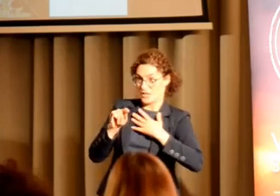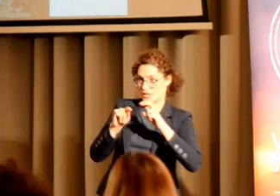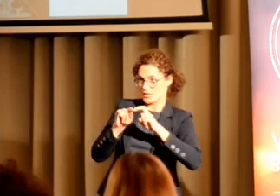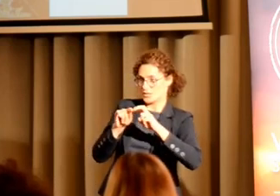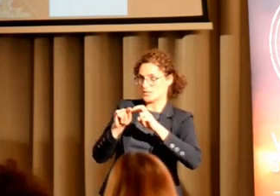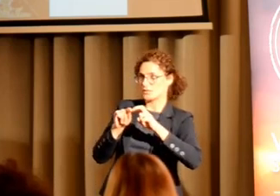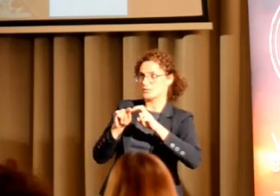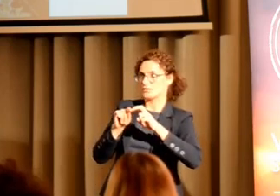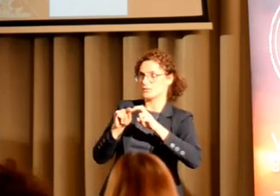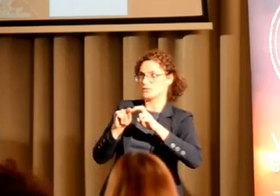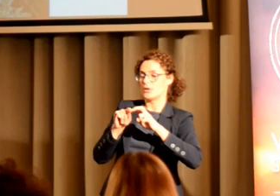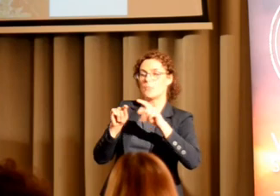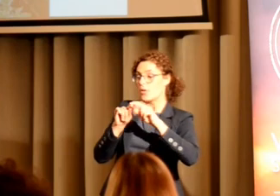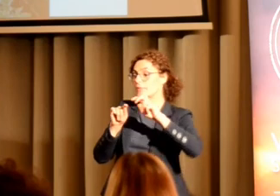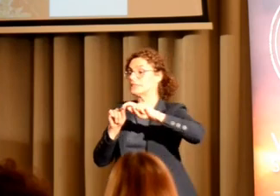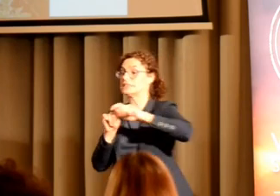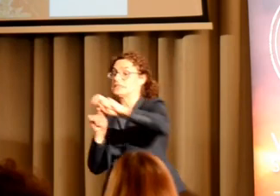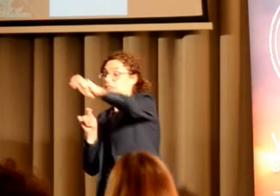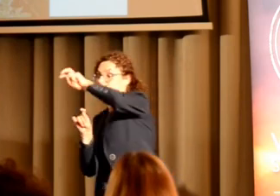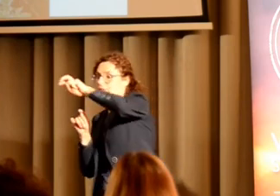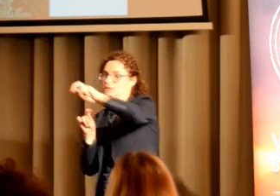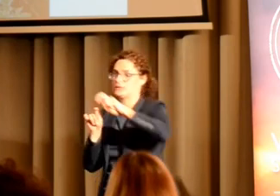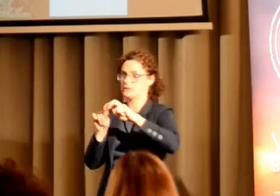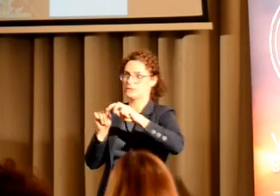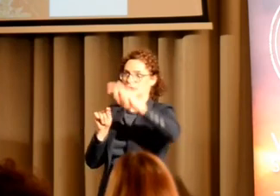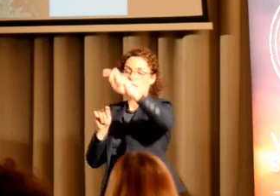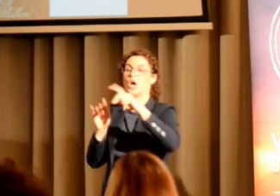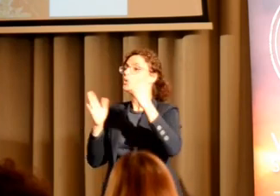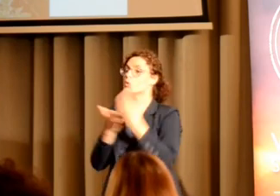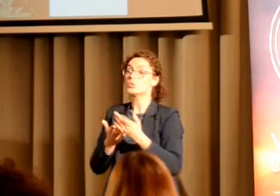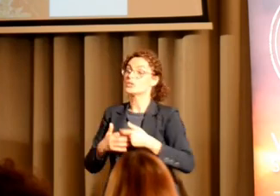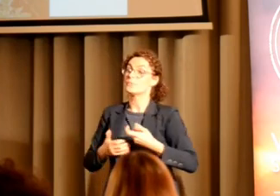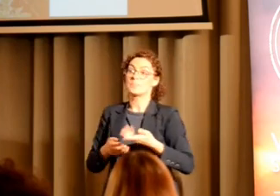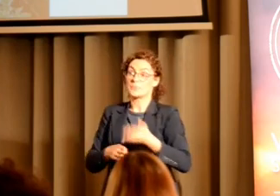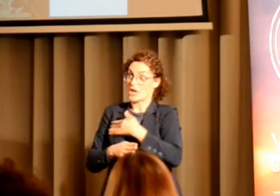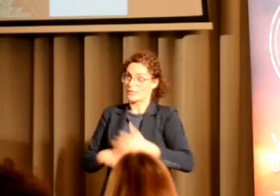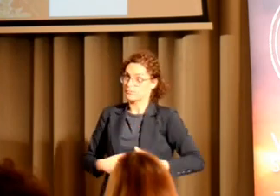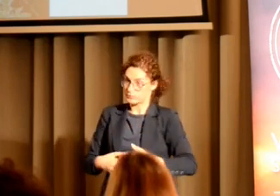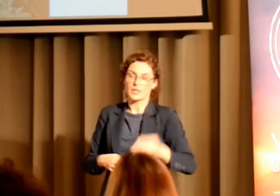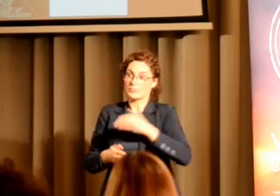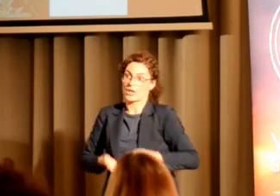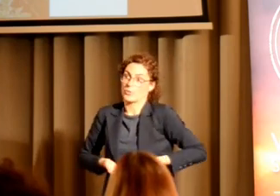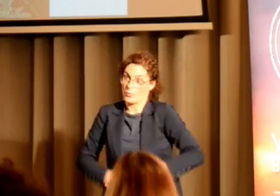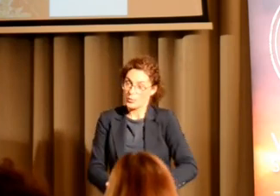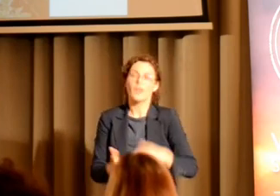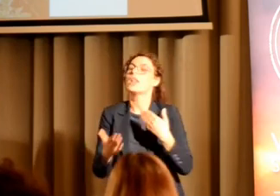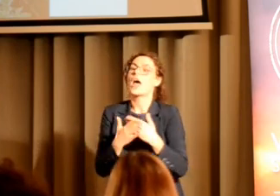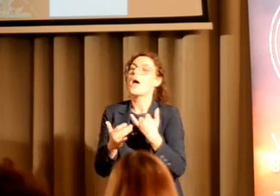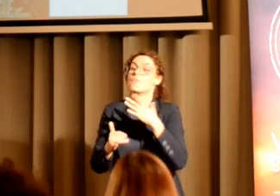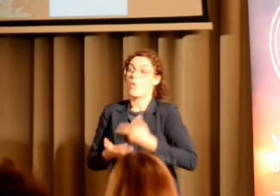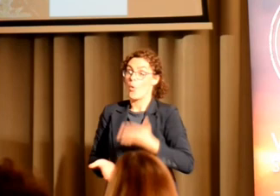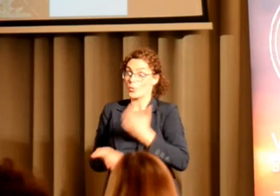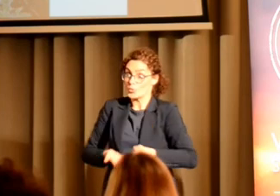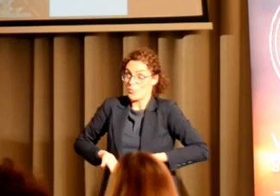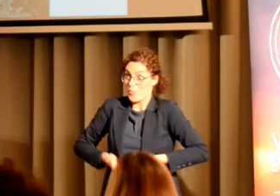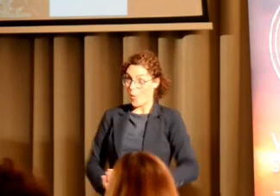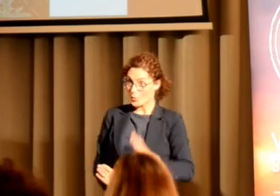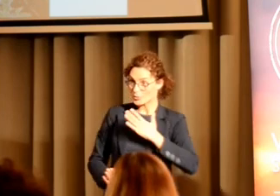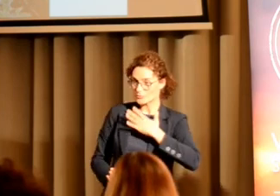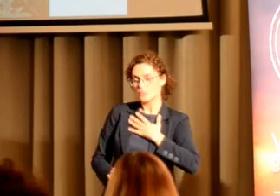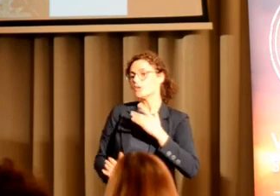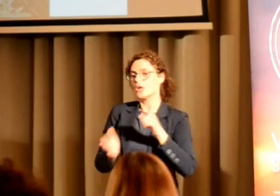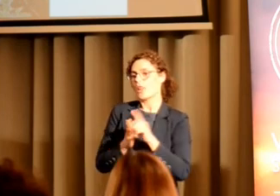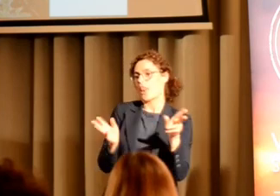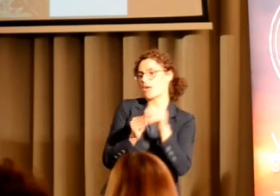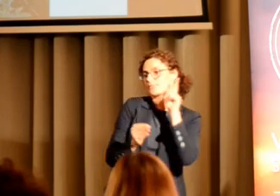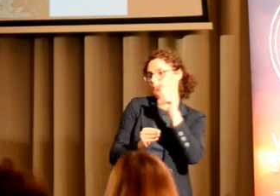sposób, że tworzy się rodzaj kwiatuszka. I to jeszcze przed urodzeniem się młodych, ponieważ samiec asystuje samicy podczas porodu. Mieliśmy